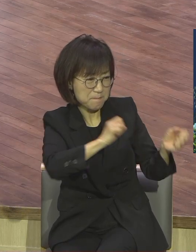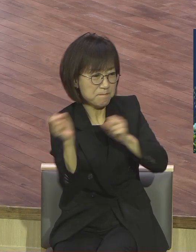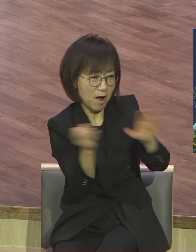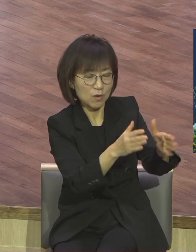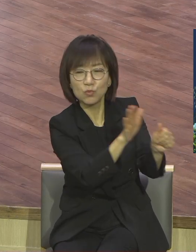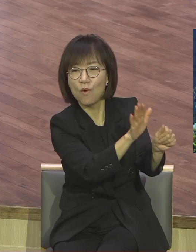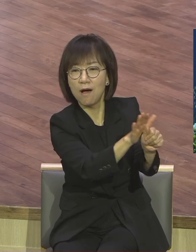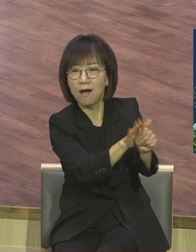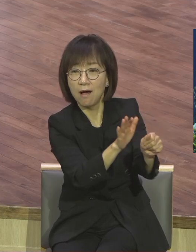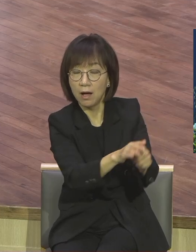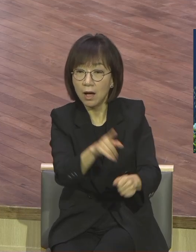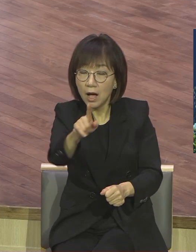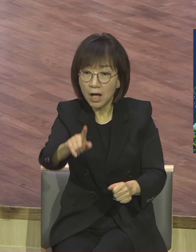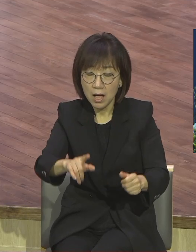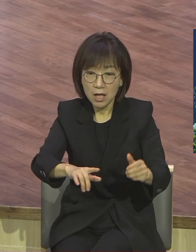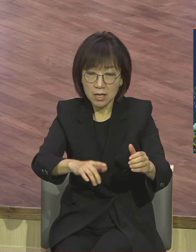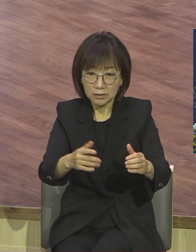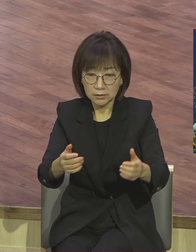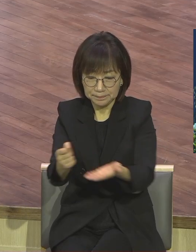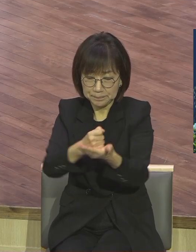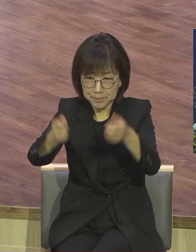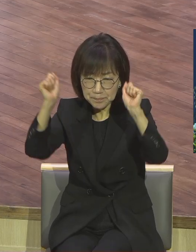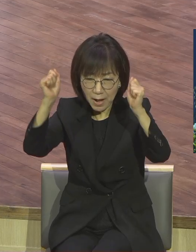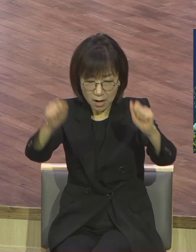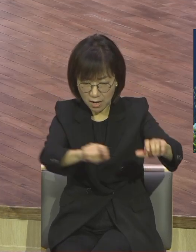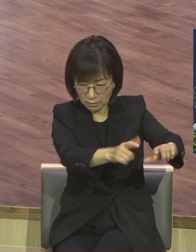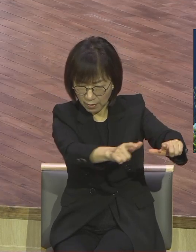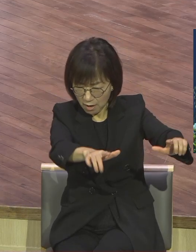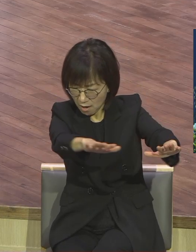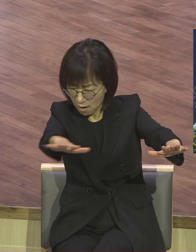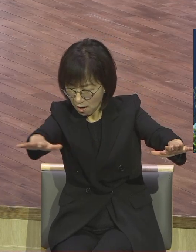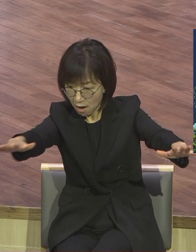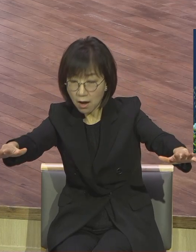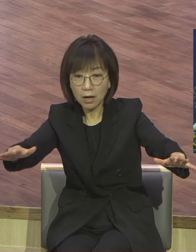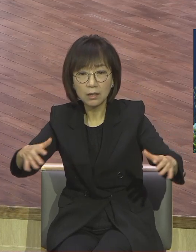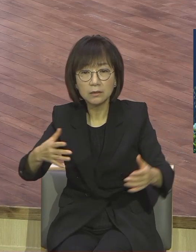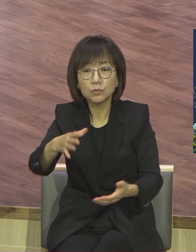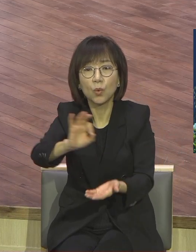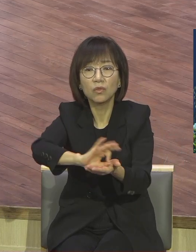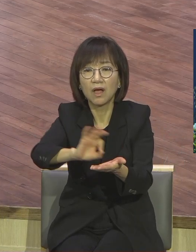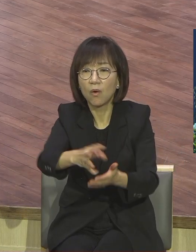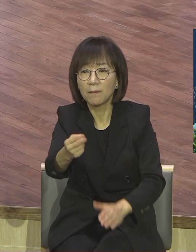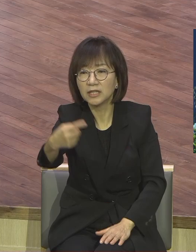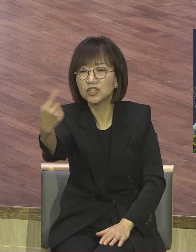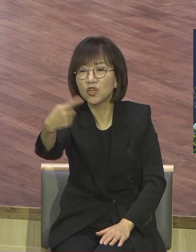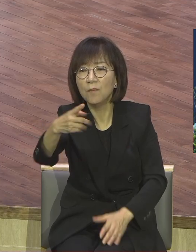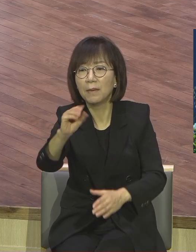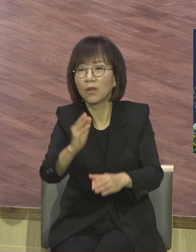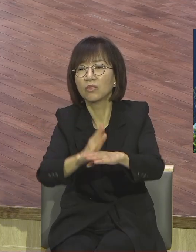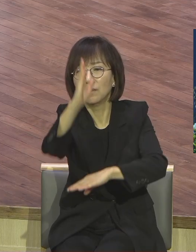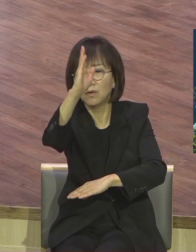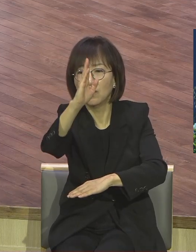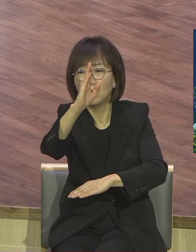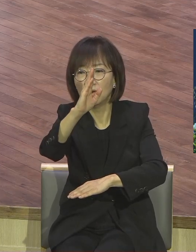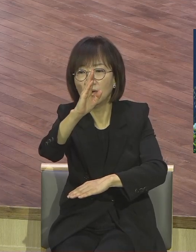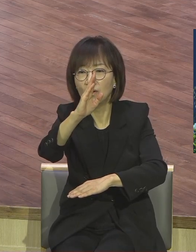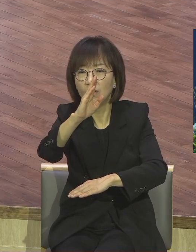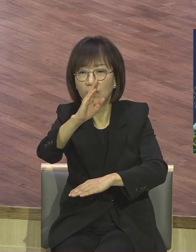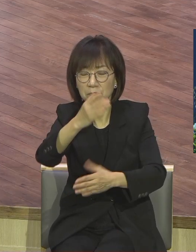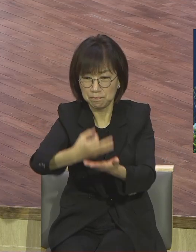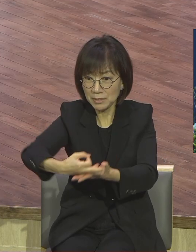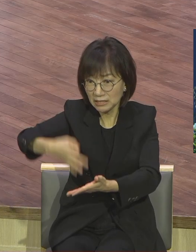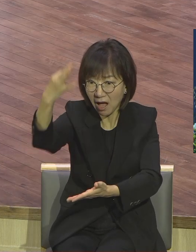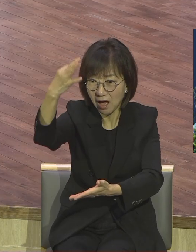원. 그러니 그 까부수기가 너무 아깝고 억울하잖아요.